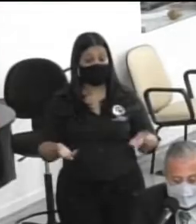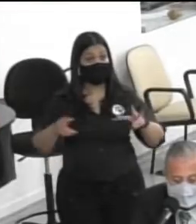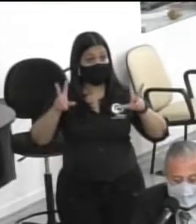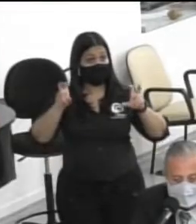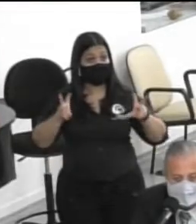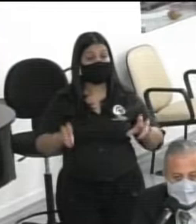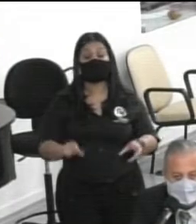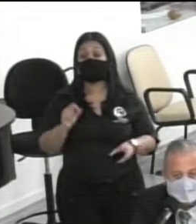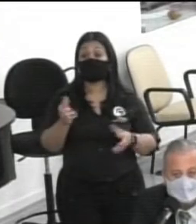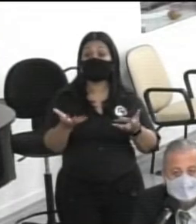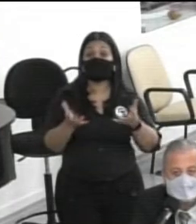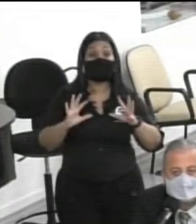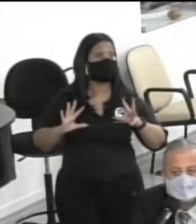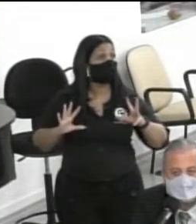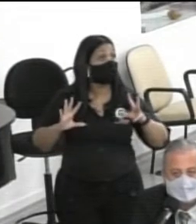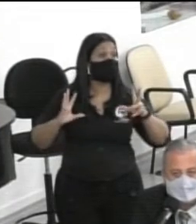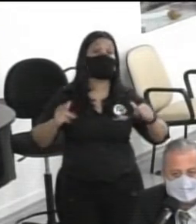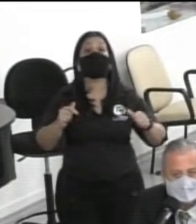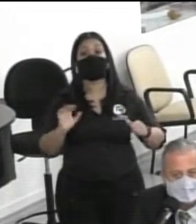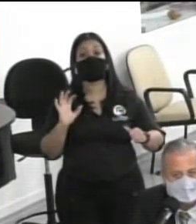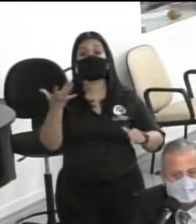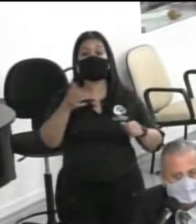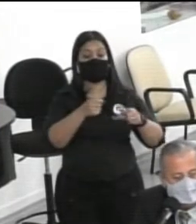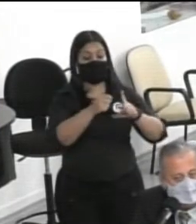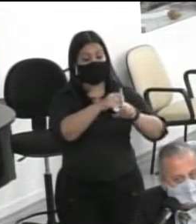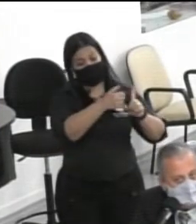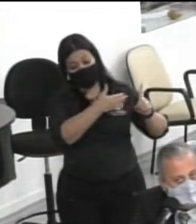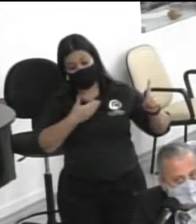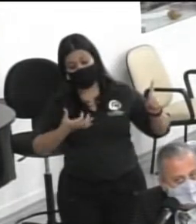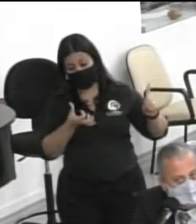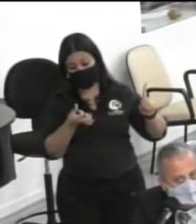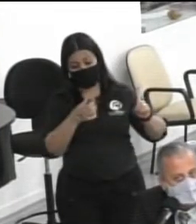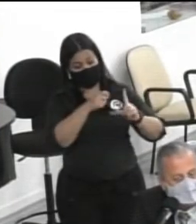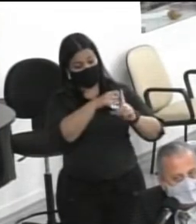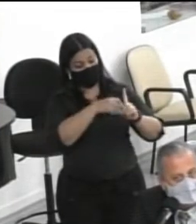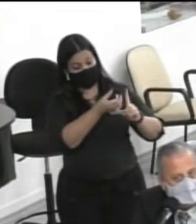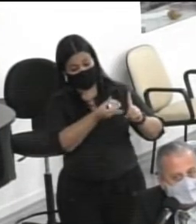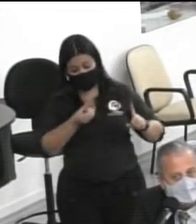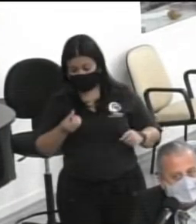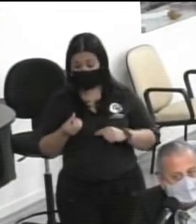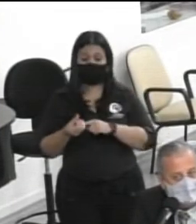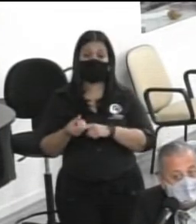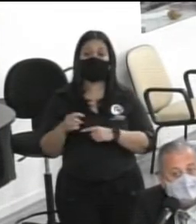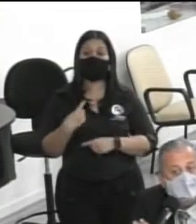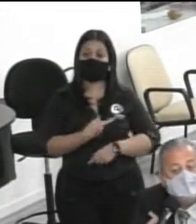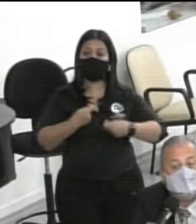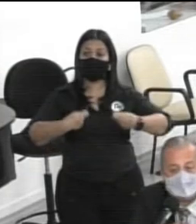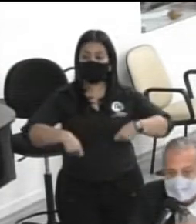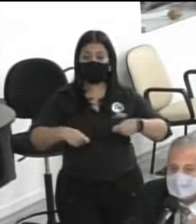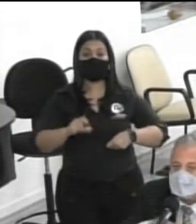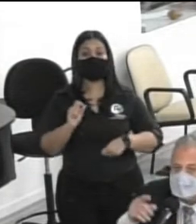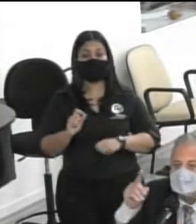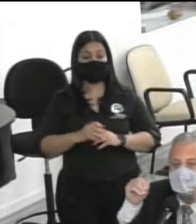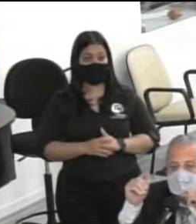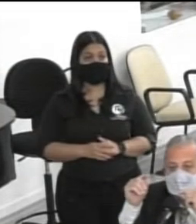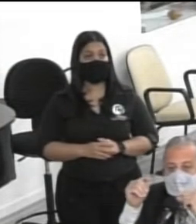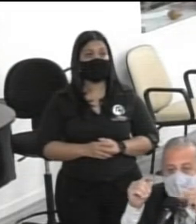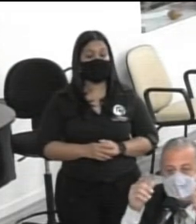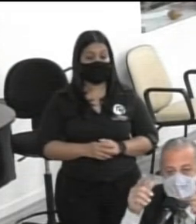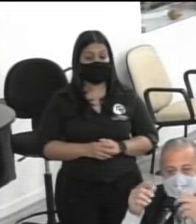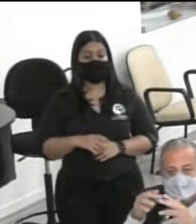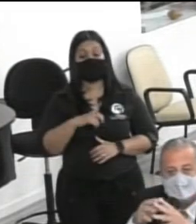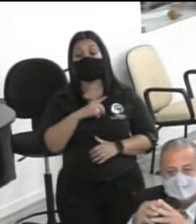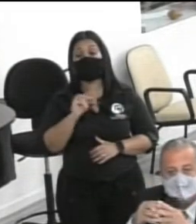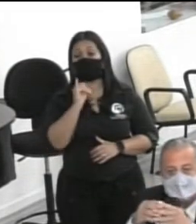querer resolver tudo em 6 meses que você está ali, temos que ter um pouco de... temos que ter a palavra coerência,